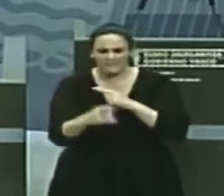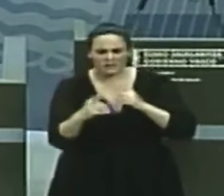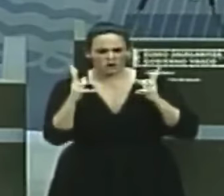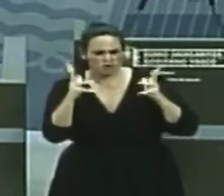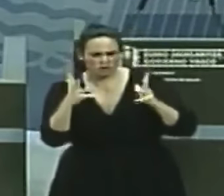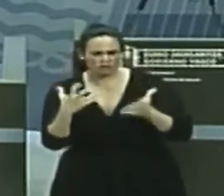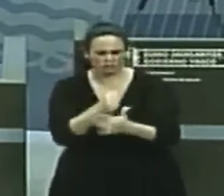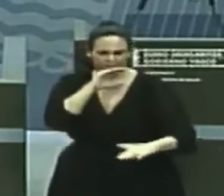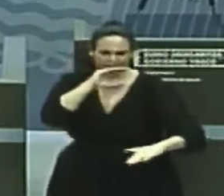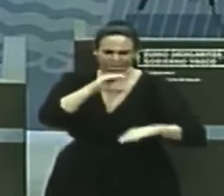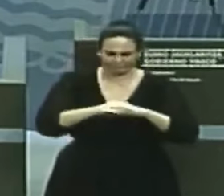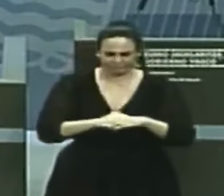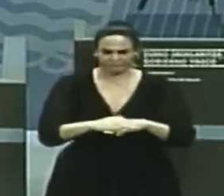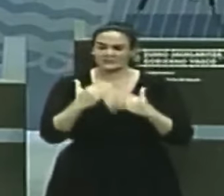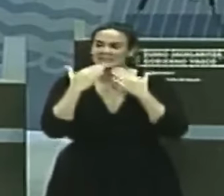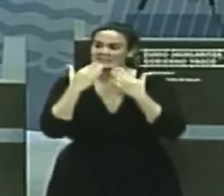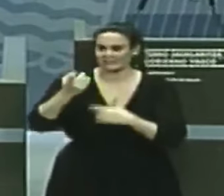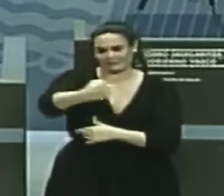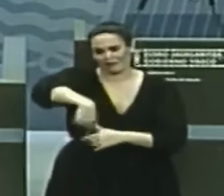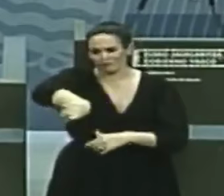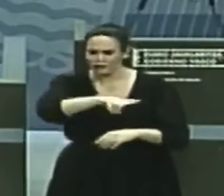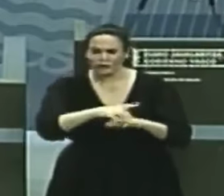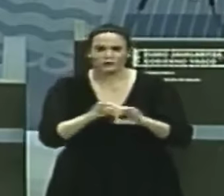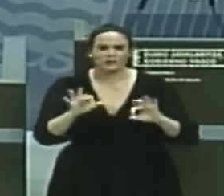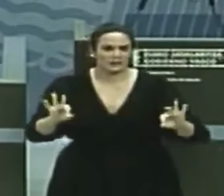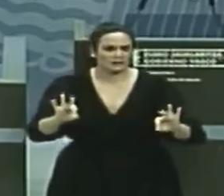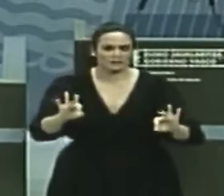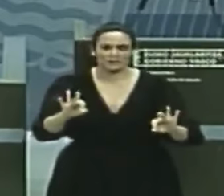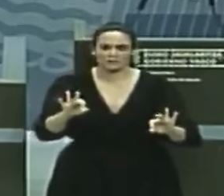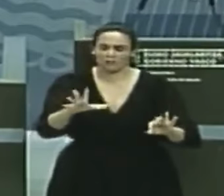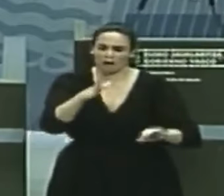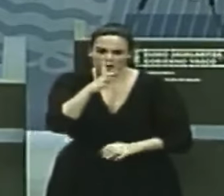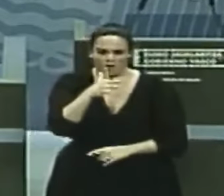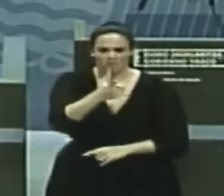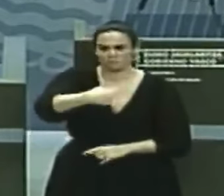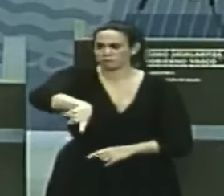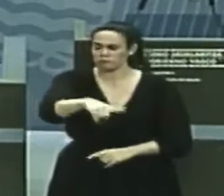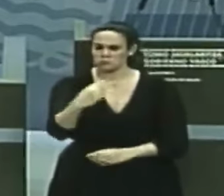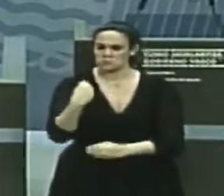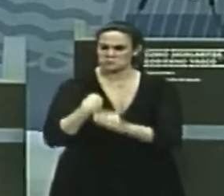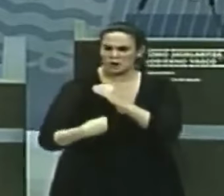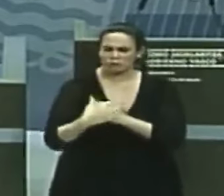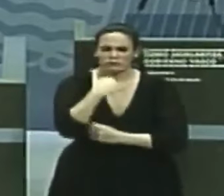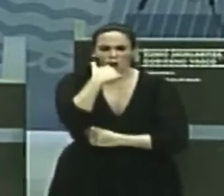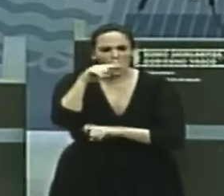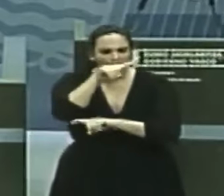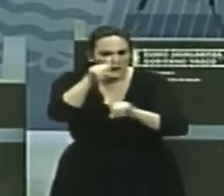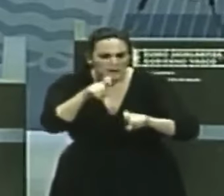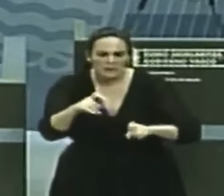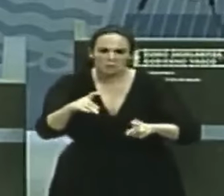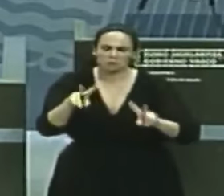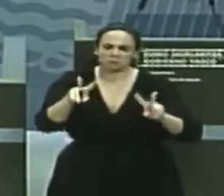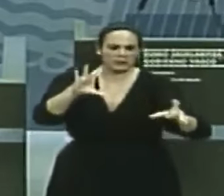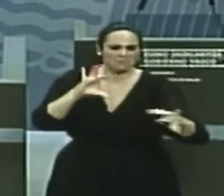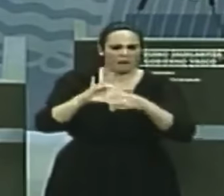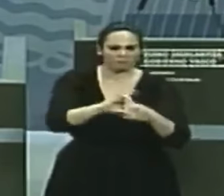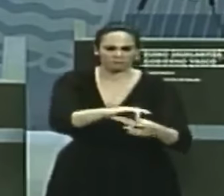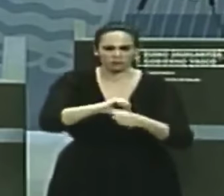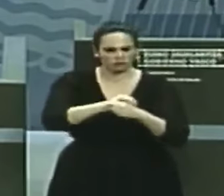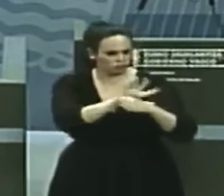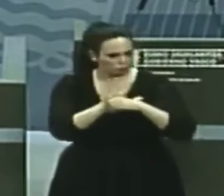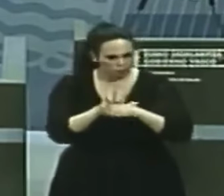r es cargas combustión y quedó queda a su disposición por si hubiera alguna alguna pregunta a realizar en relación con